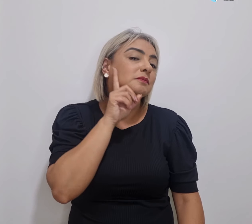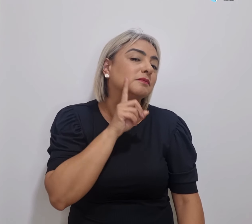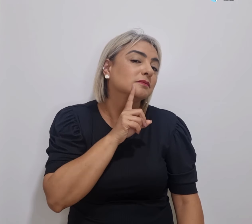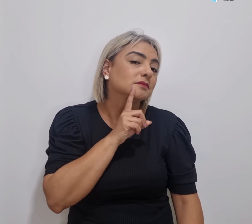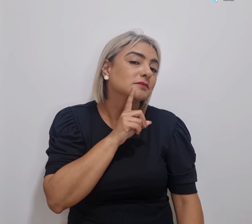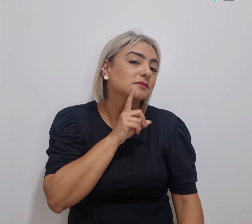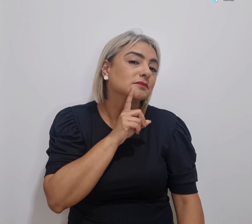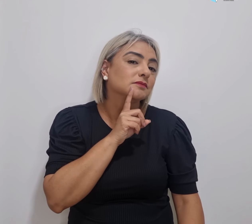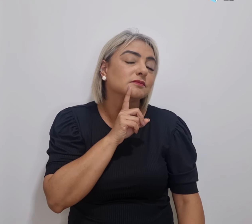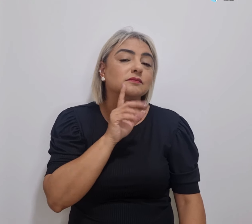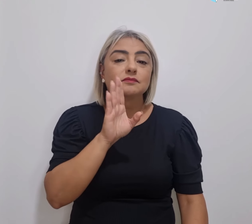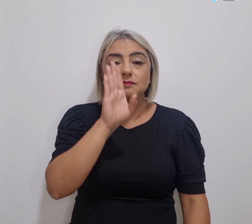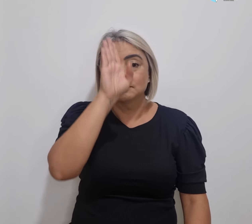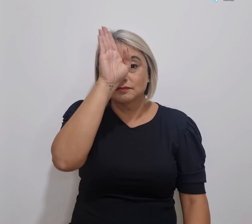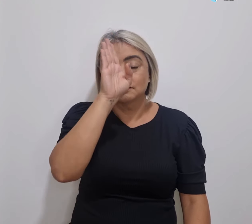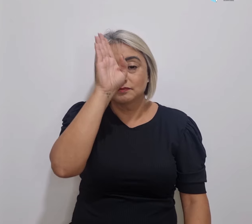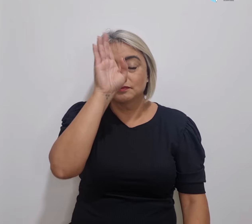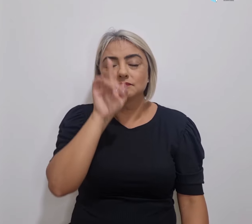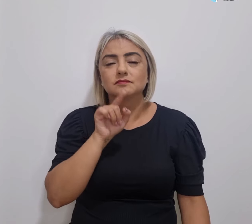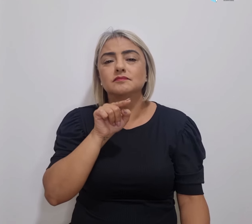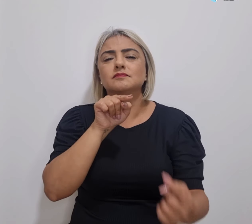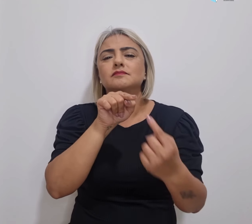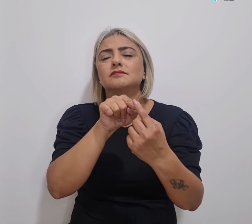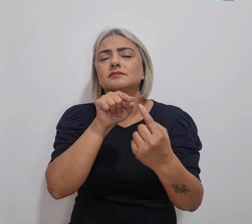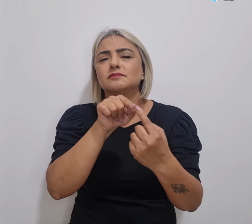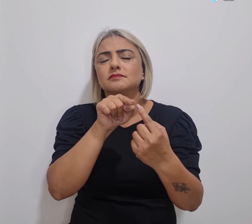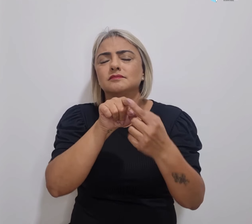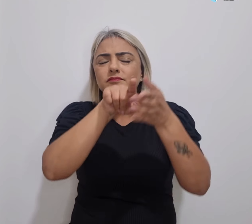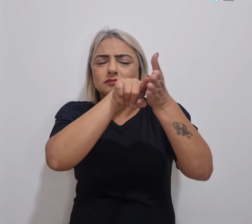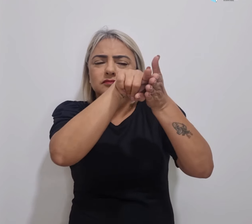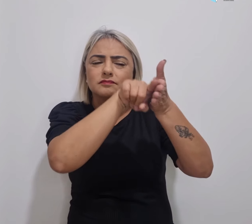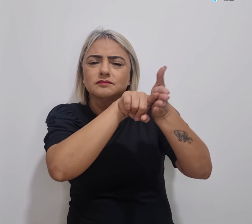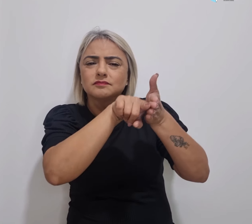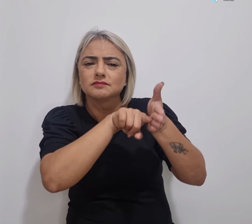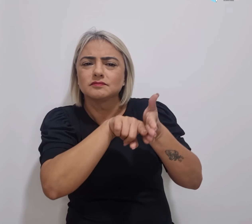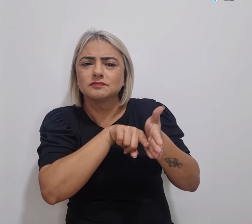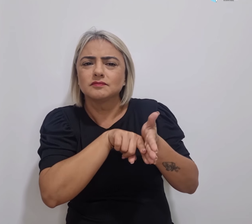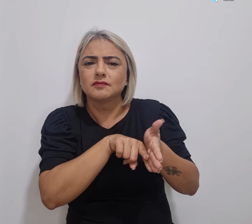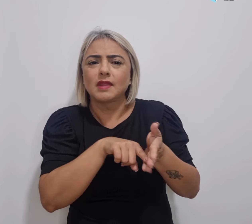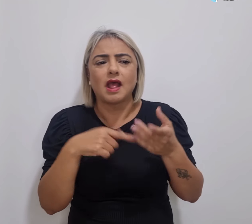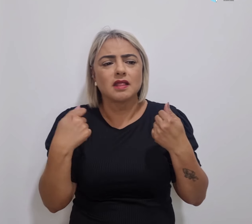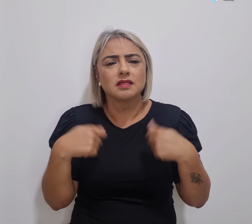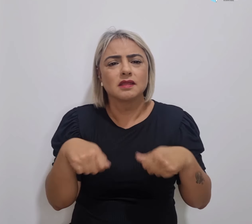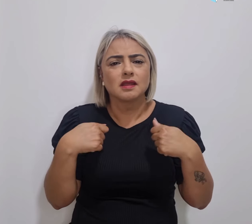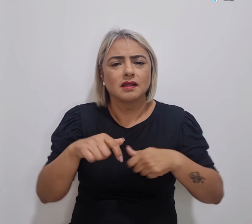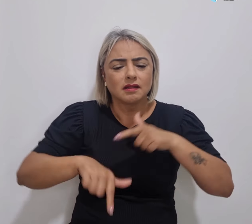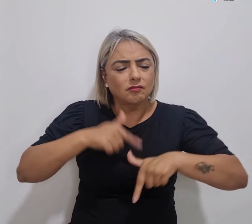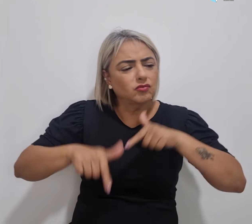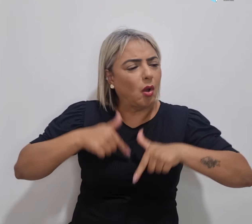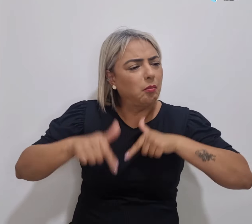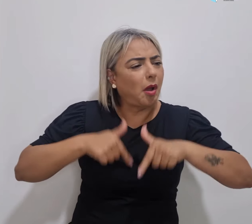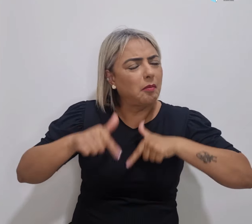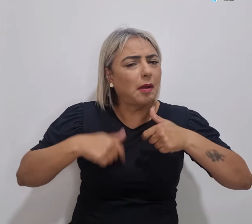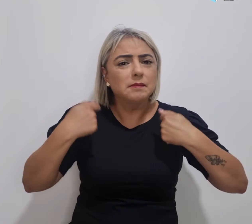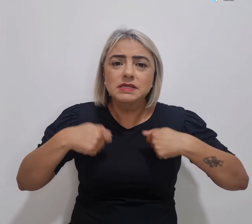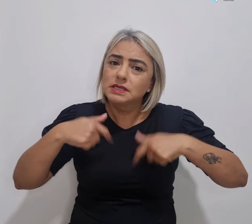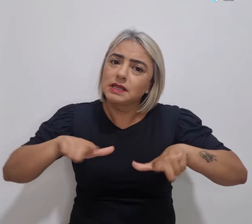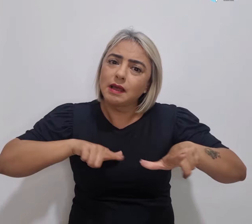A principal razão, segundo a pesquisa, é a necessidade de trabalhar. Quando